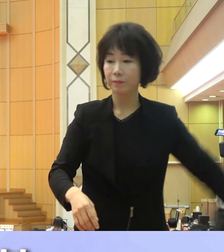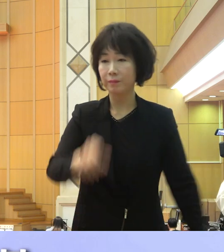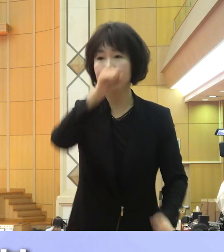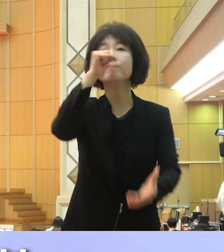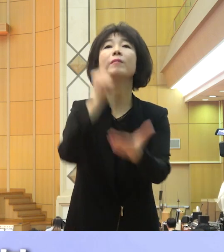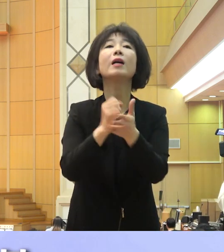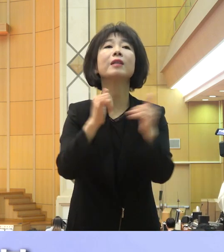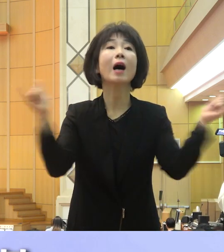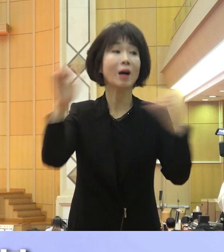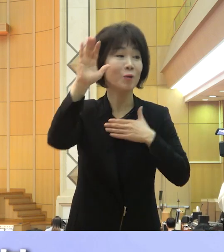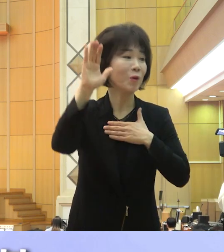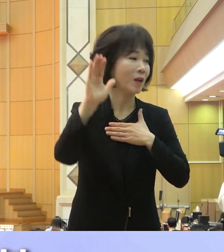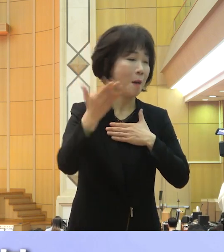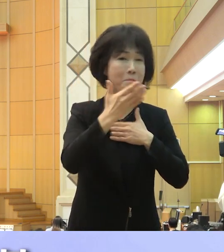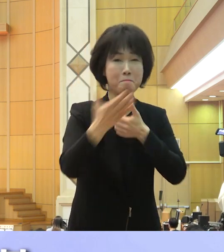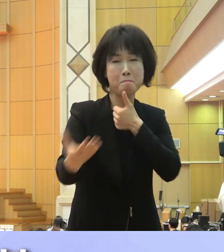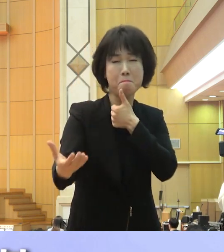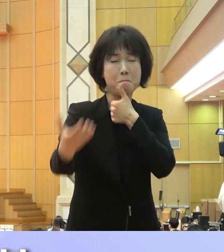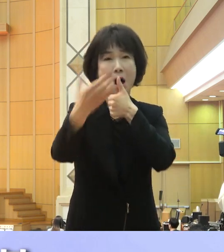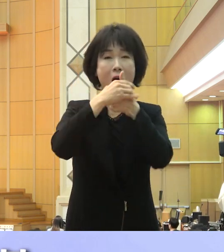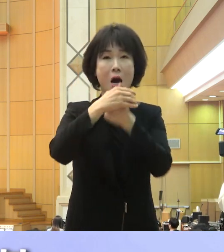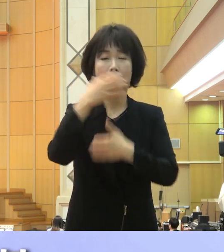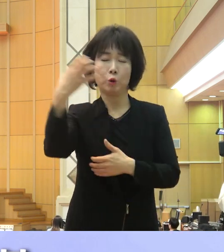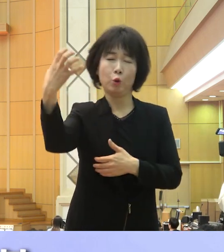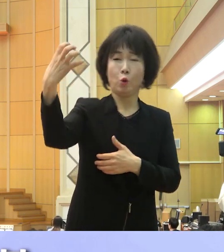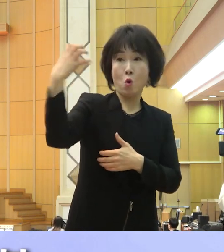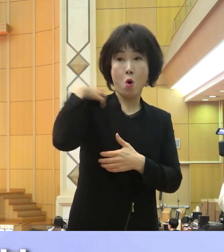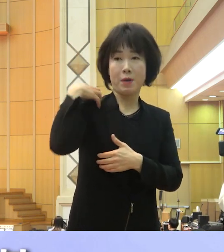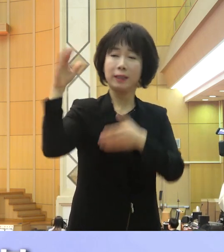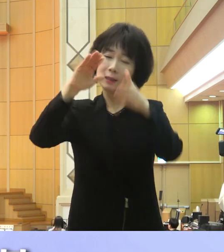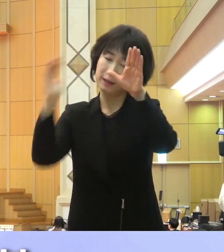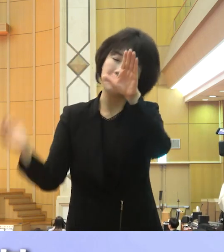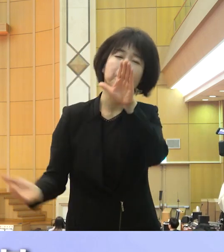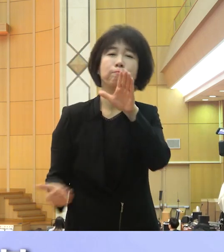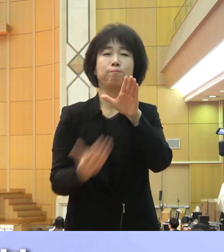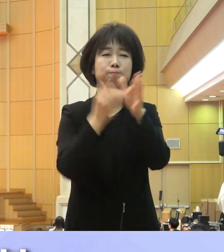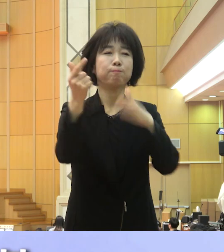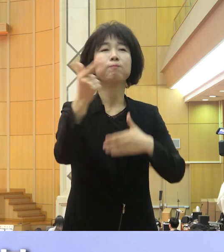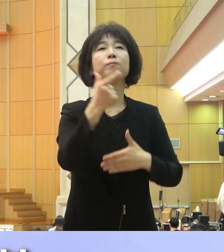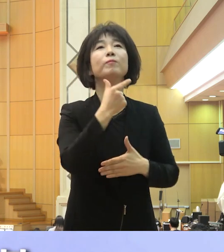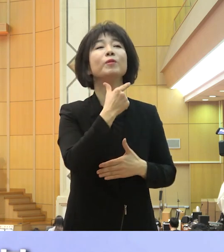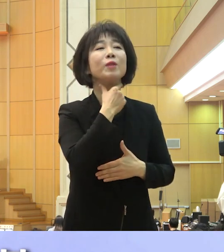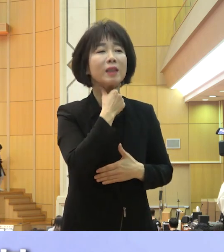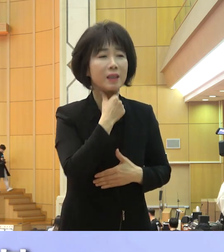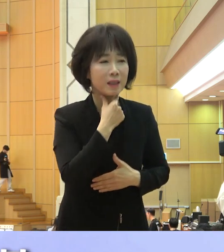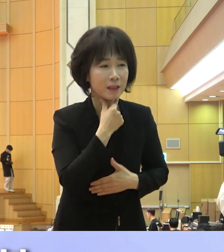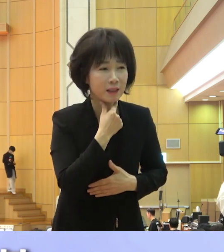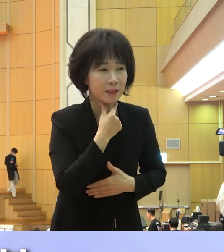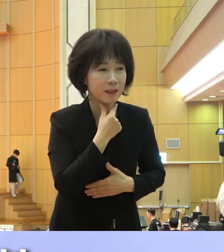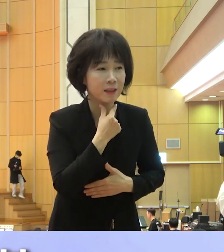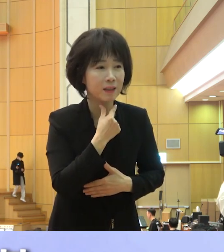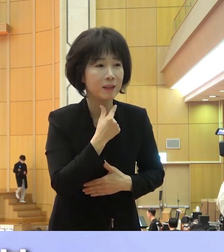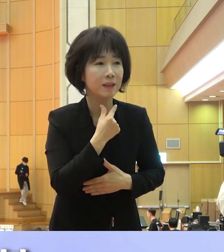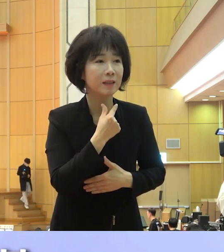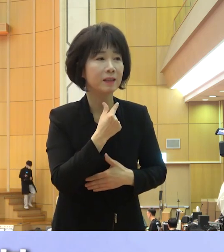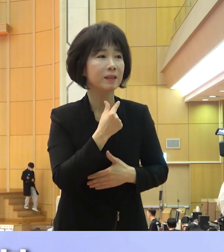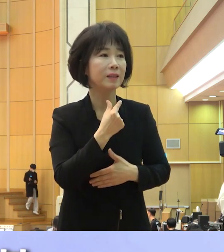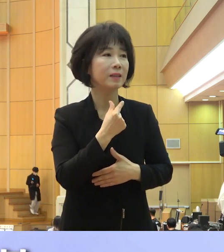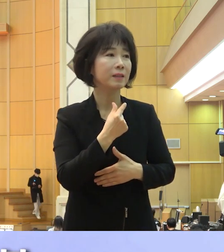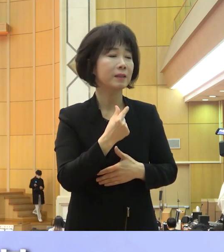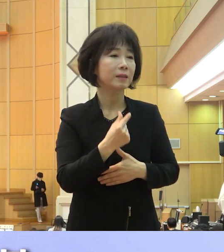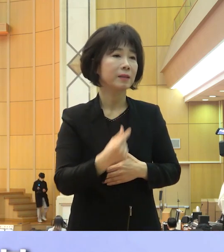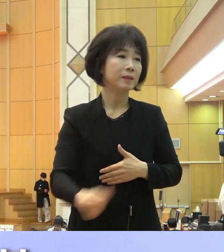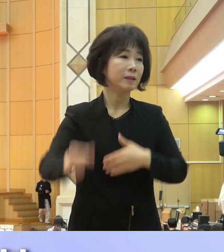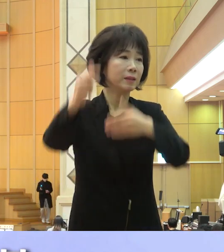합한 자 되어 맡기신 소명. 내 삶의 시간 속에 주